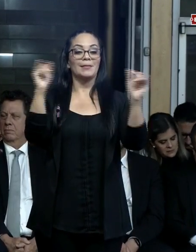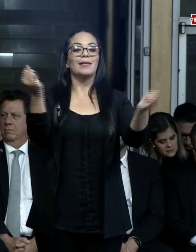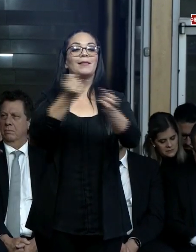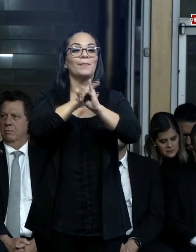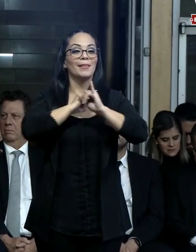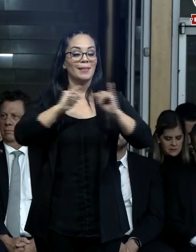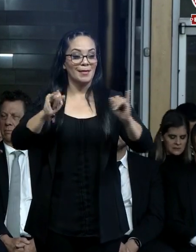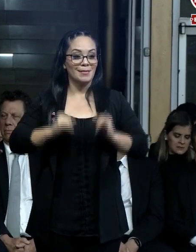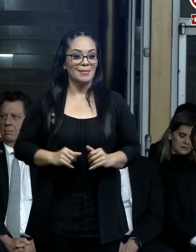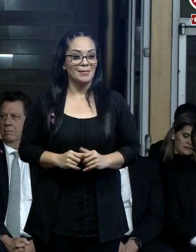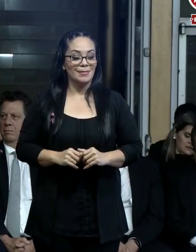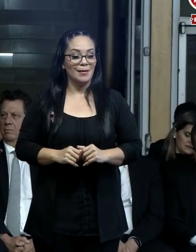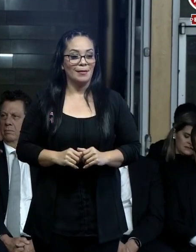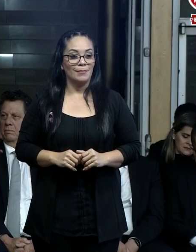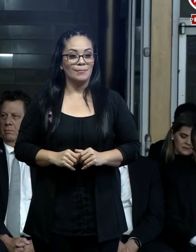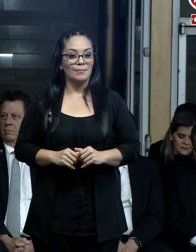independencia